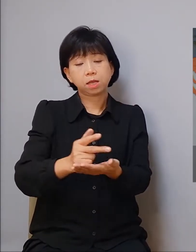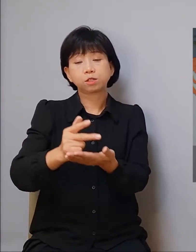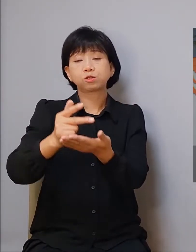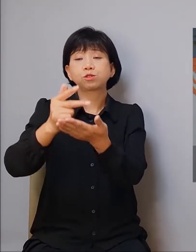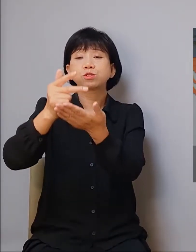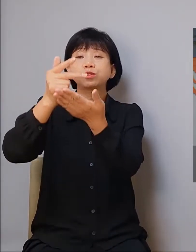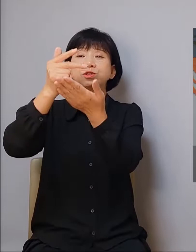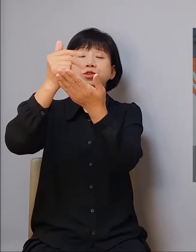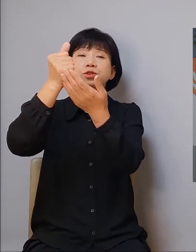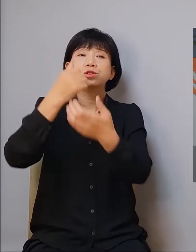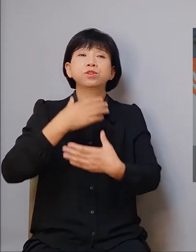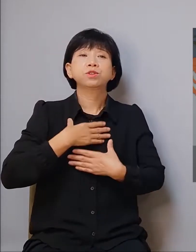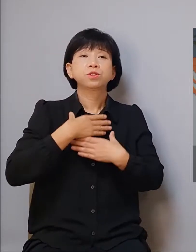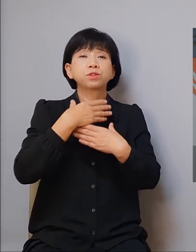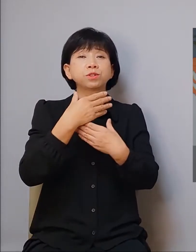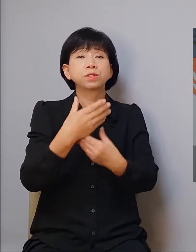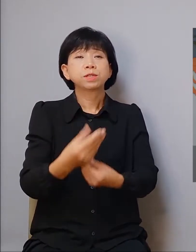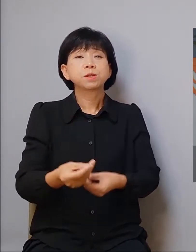사랑의